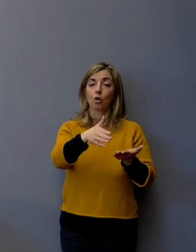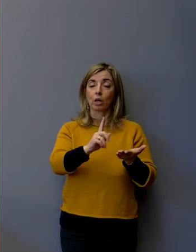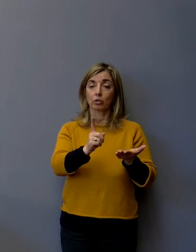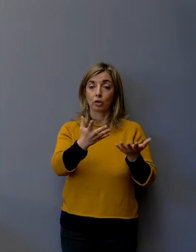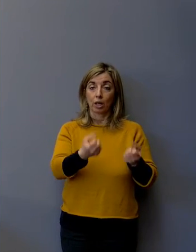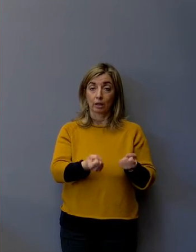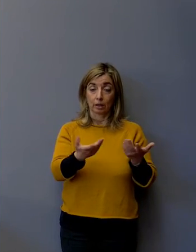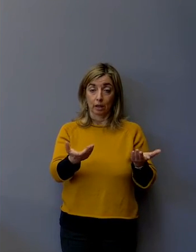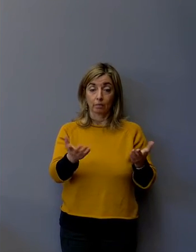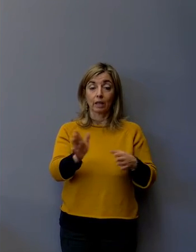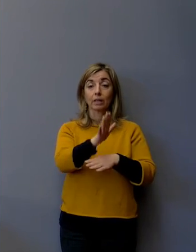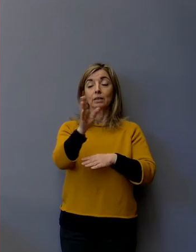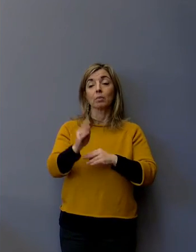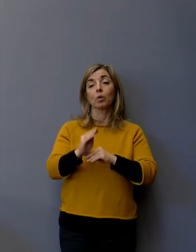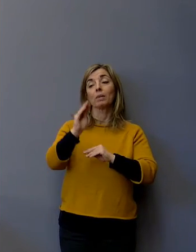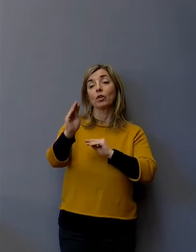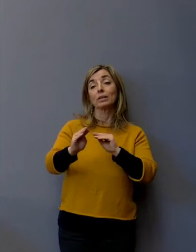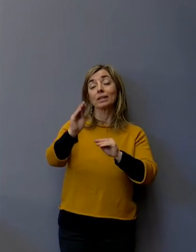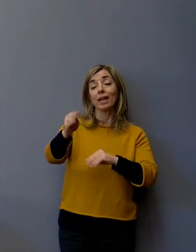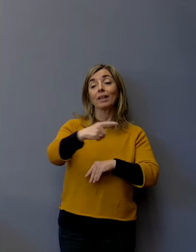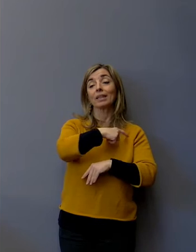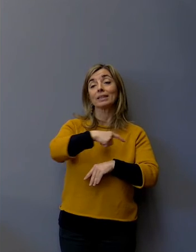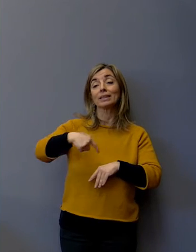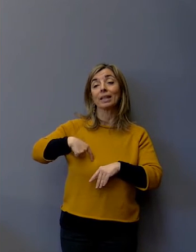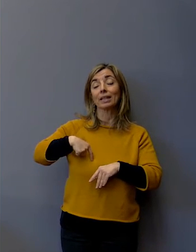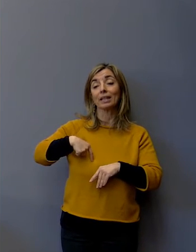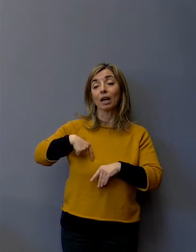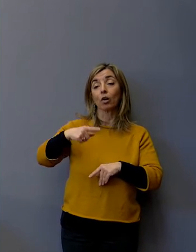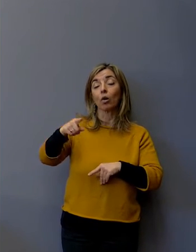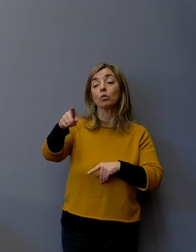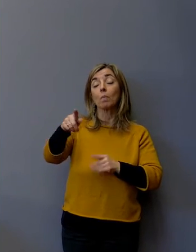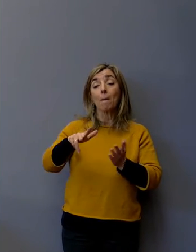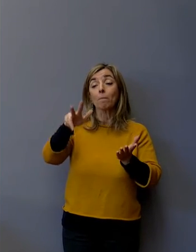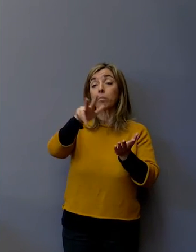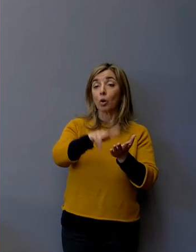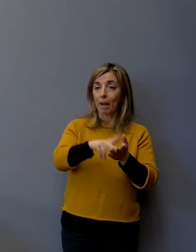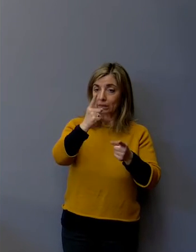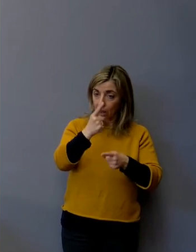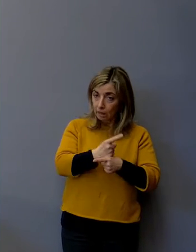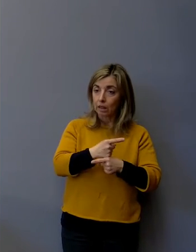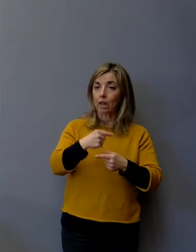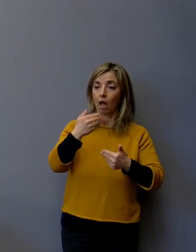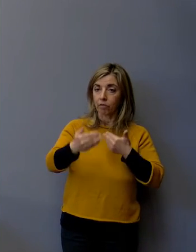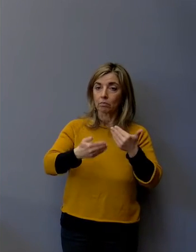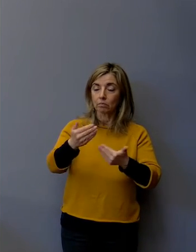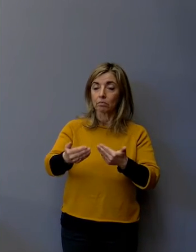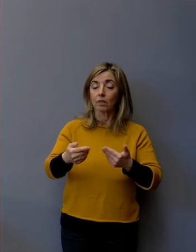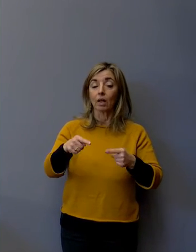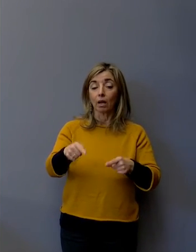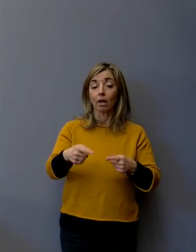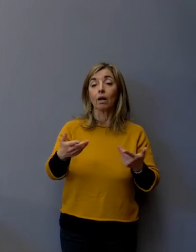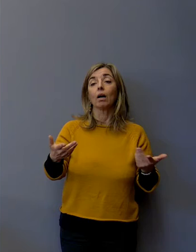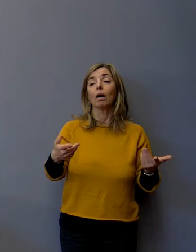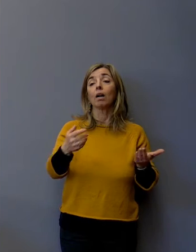mantenere la promessa iscritte nelle linee programmatiche questo nostro punto di vista è piuttosto strano che possa essere dichiarato inammissibile un documento del genere